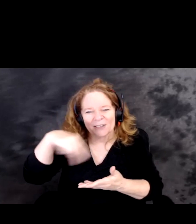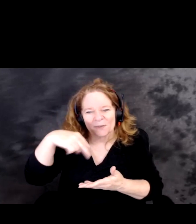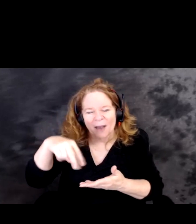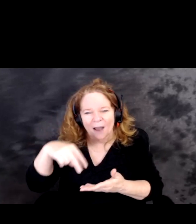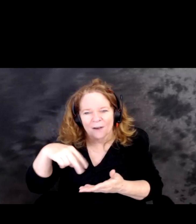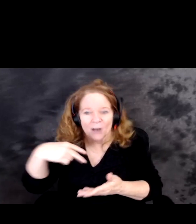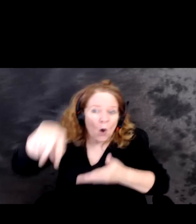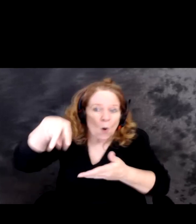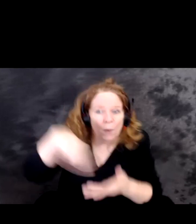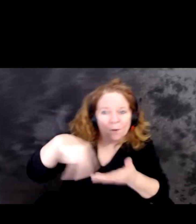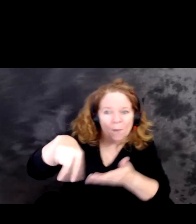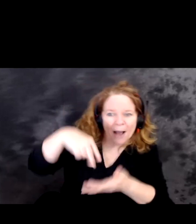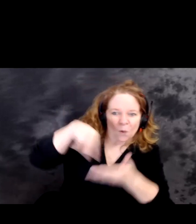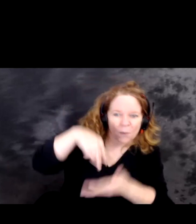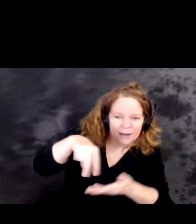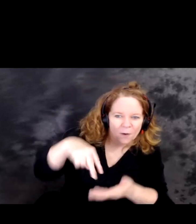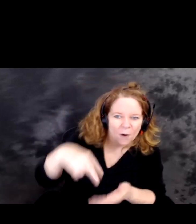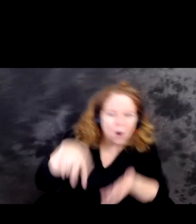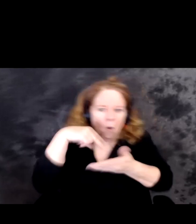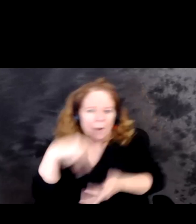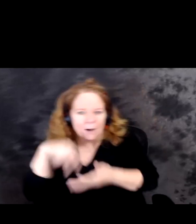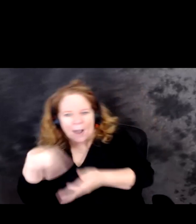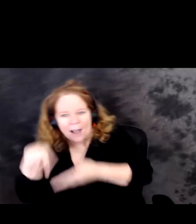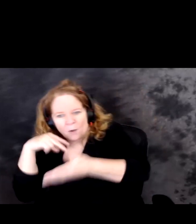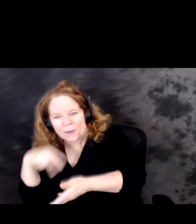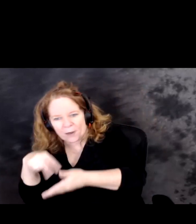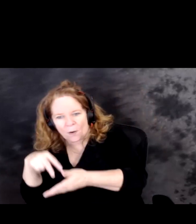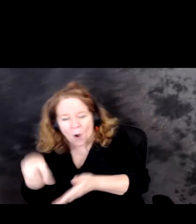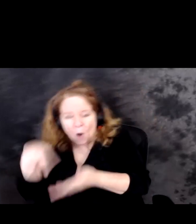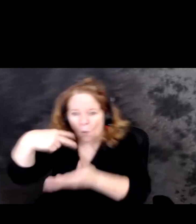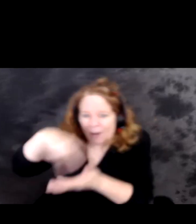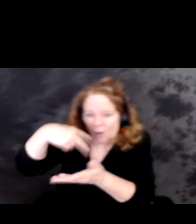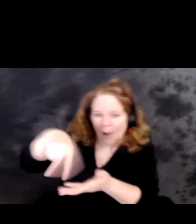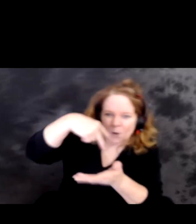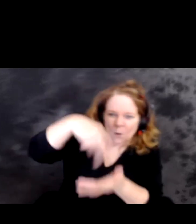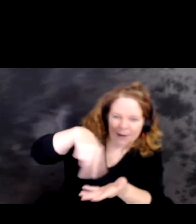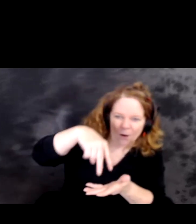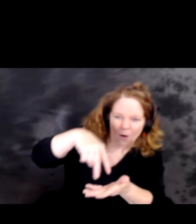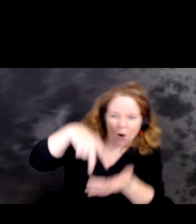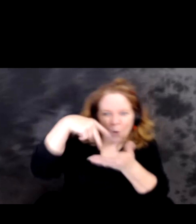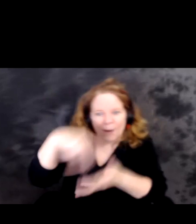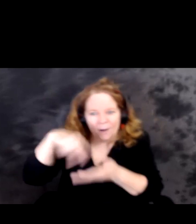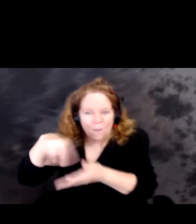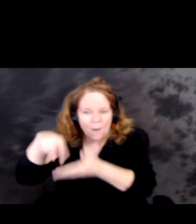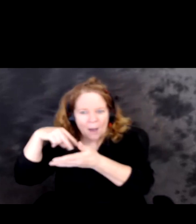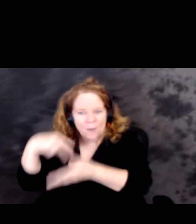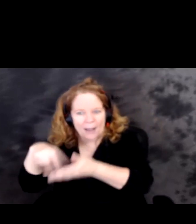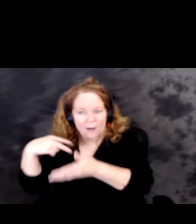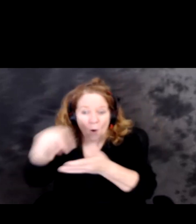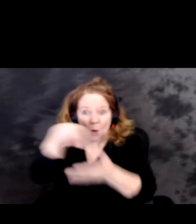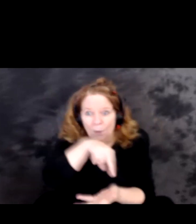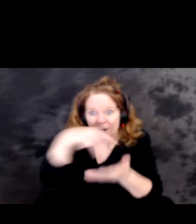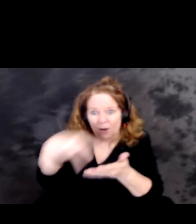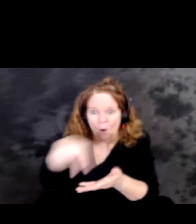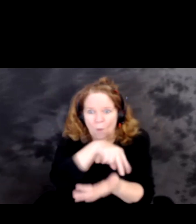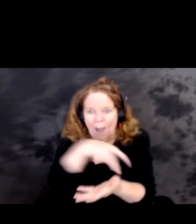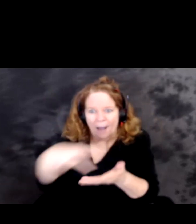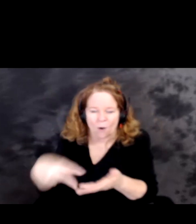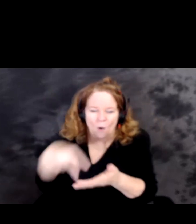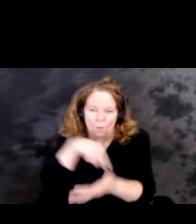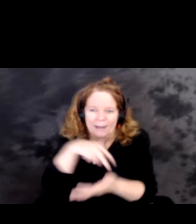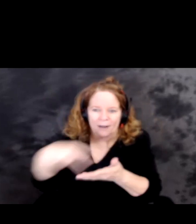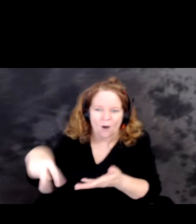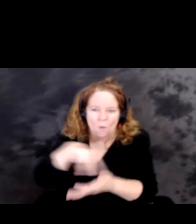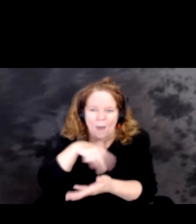bailar alrededor. ¡Wiggle, waggle, wiggle! ¡Wiggle, waggle, wiggle! ¡Wiggle, waggle, wiggle! Wiggle, waggle, wiggle,